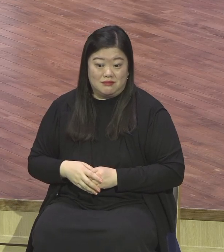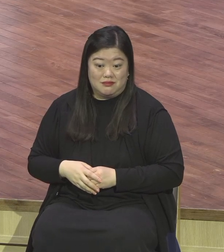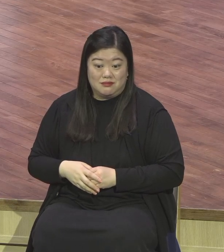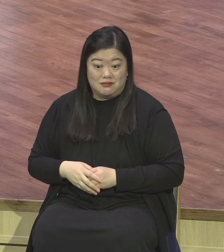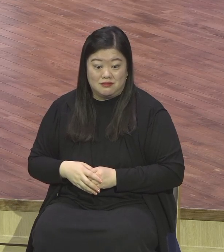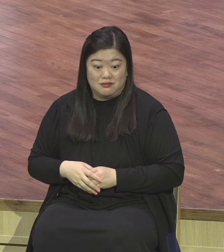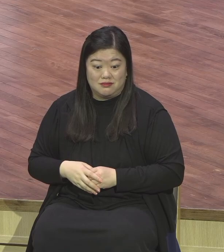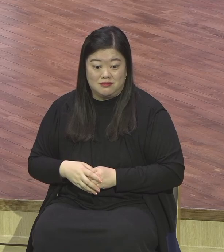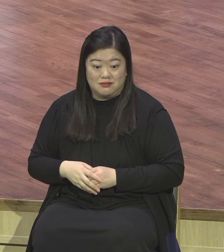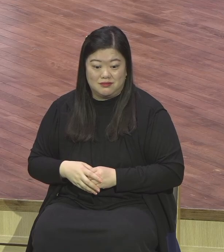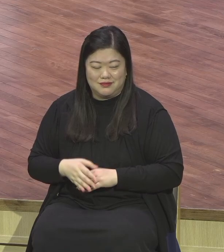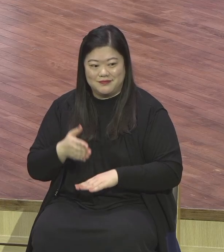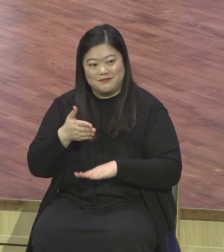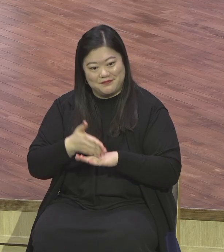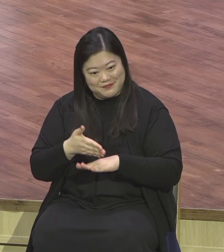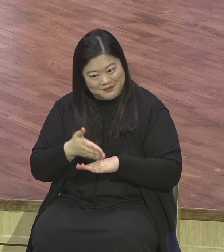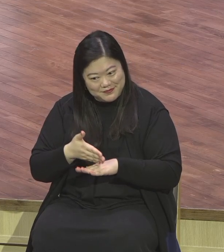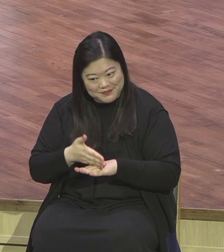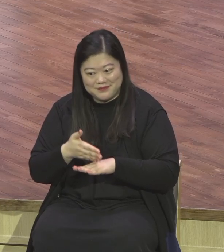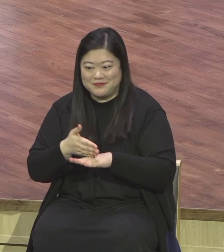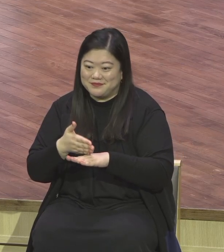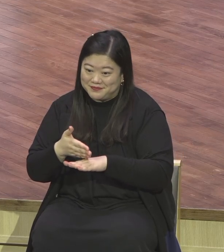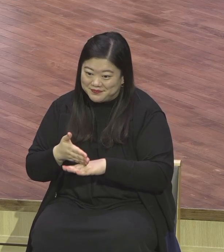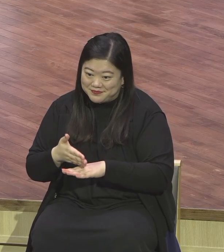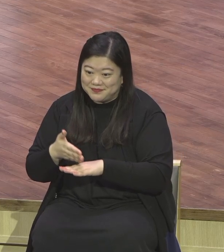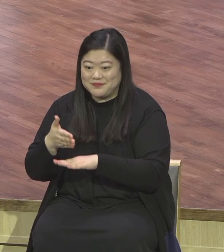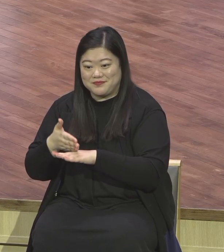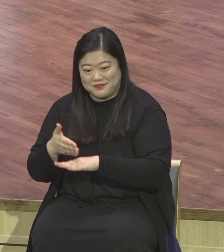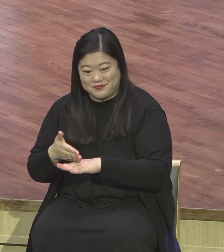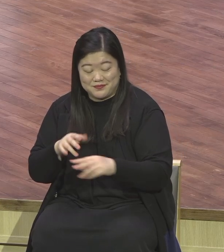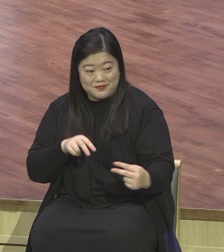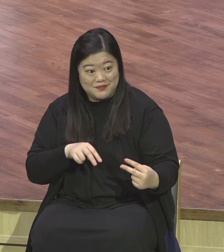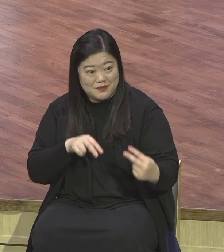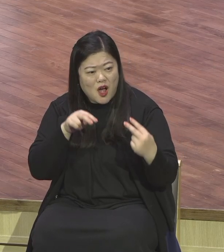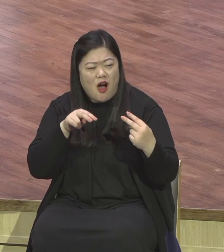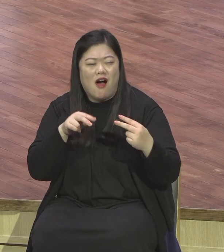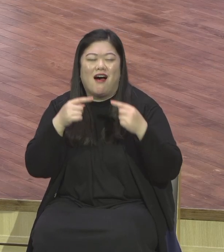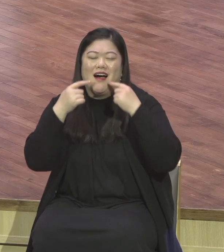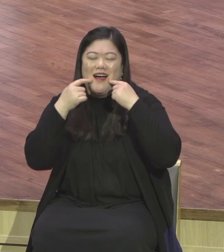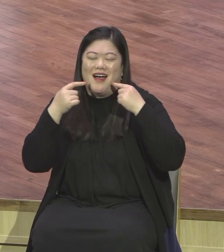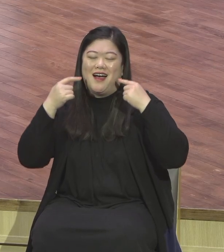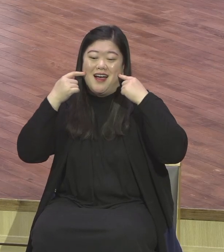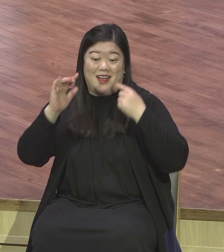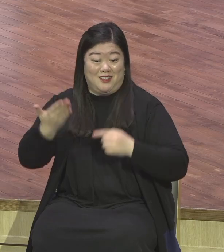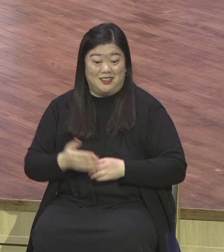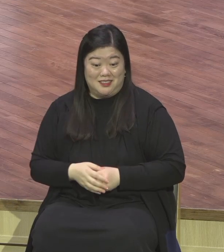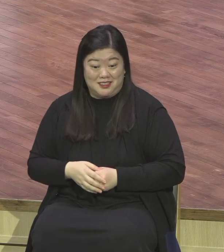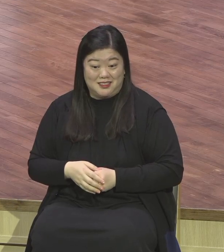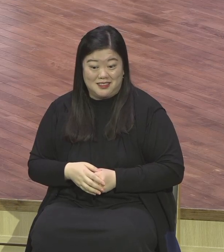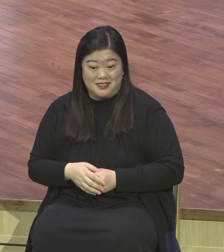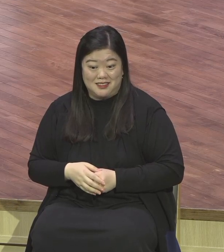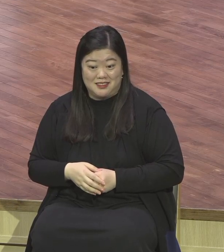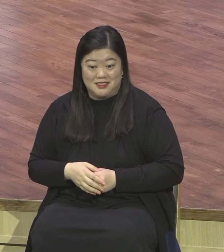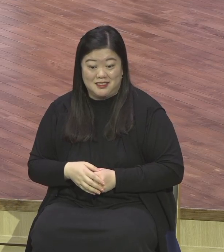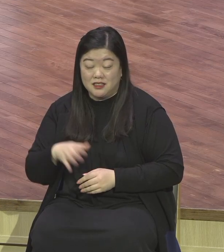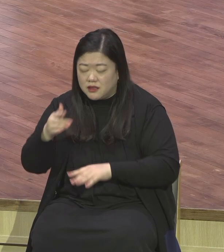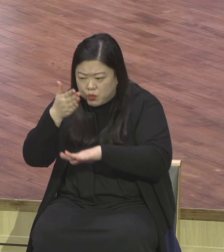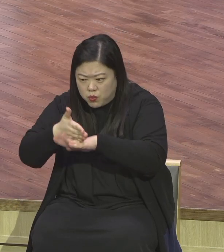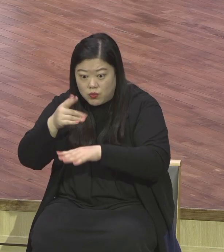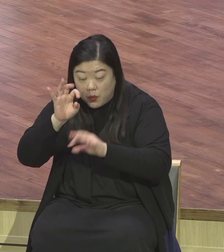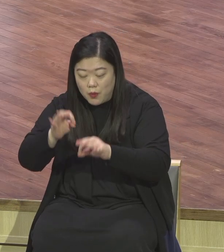감사하는 사람은 보기만 해도 좋아요 감사가 여러 가지 효과가